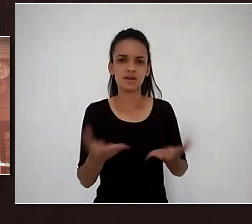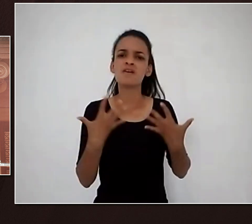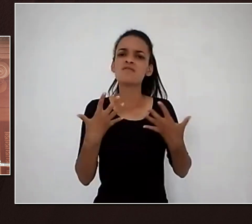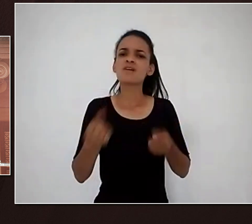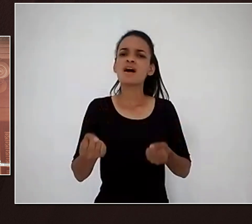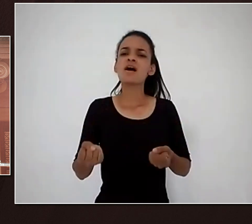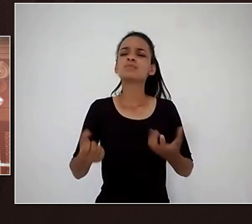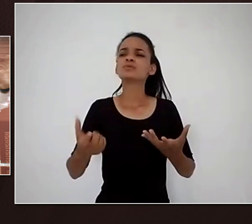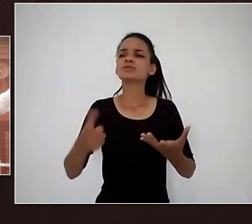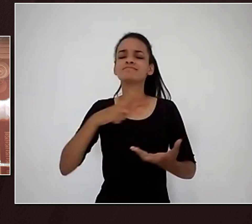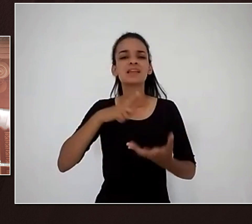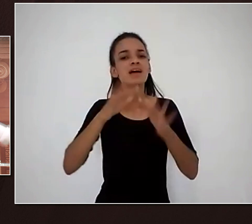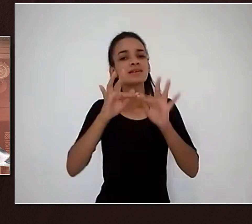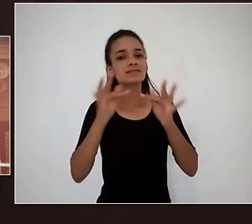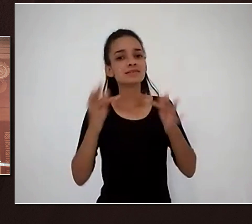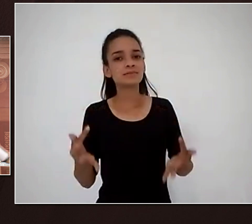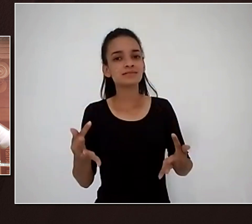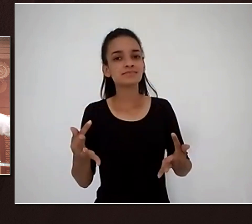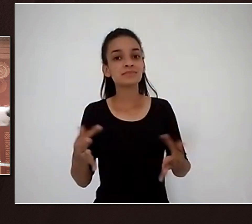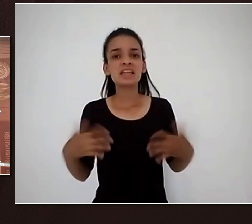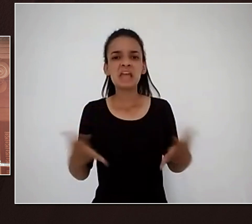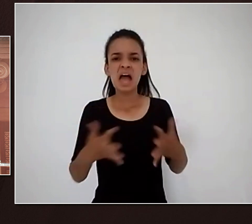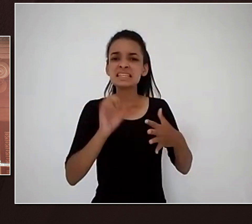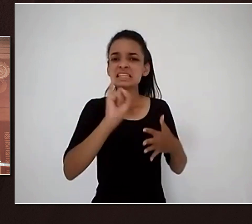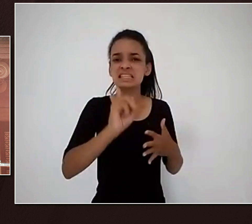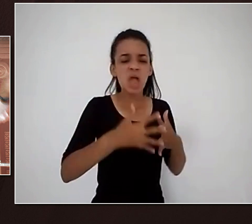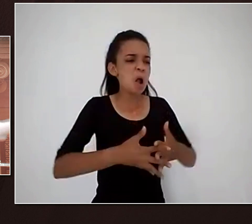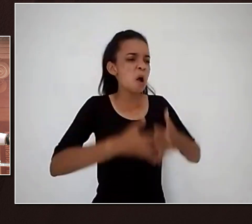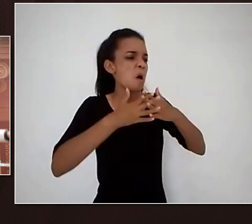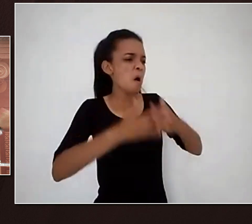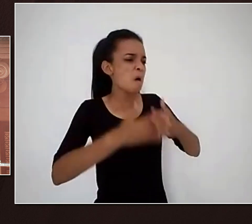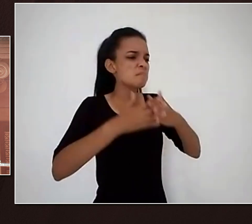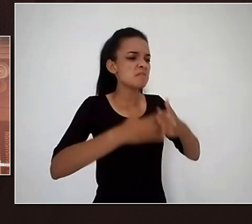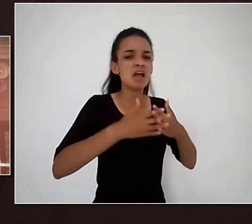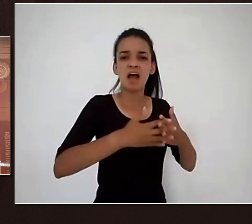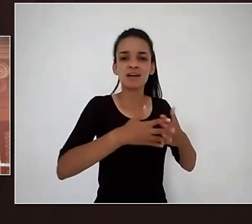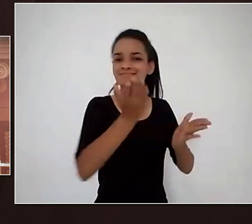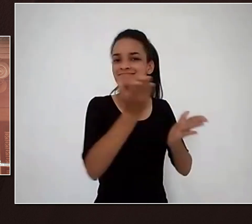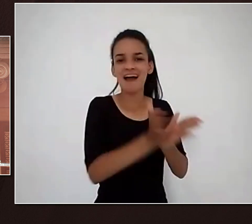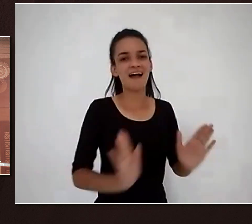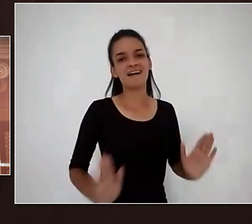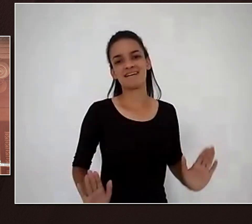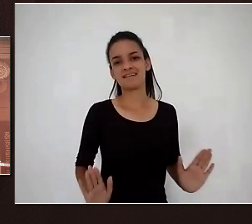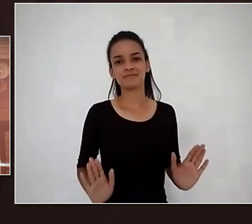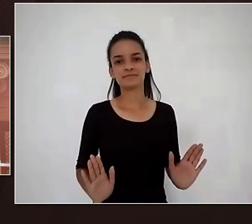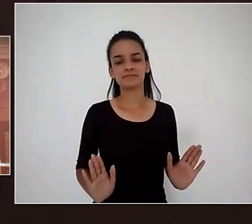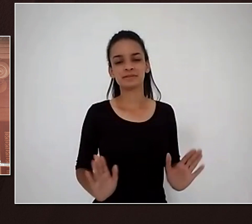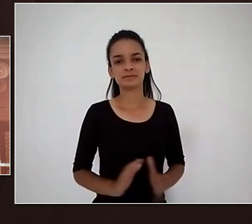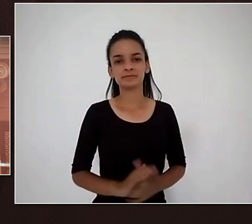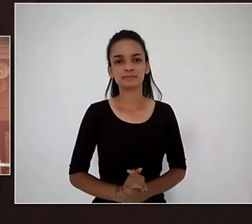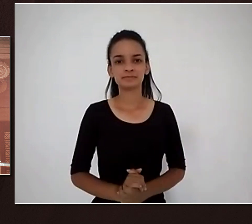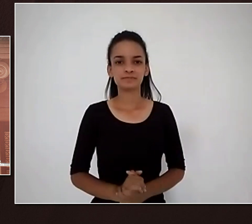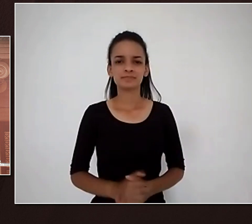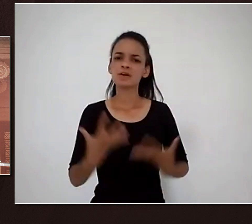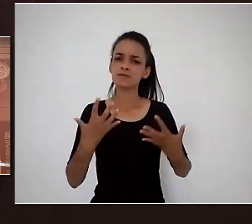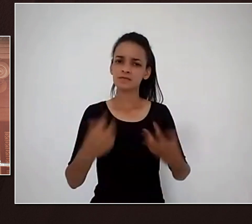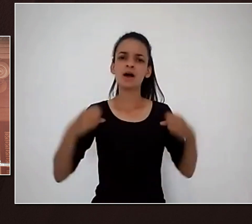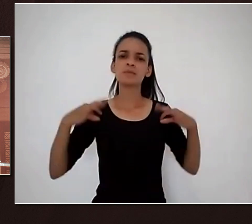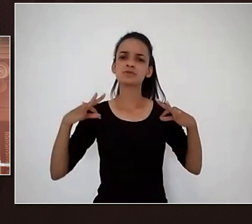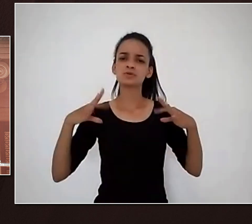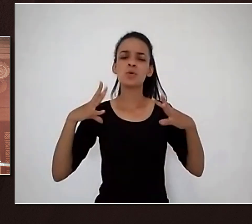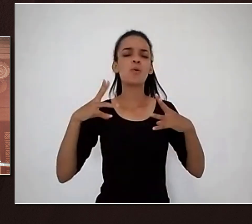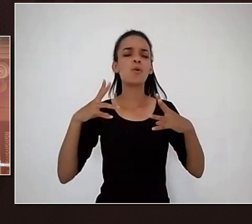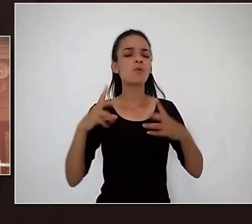vai acabar toda a complicação da vida da igreja, na obra do Senhor, tudo vai acabar. Vamos todos voltar à simplicidade